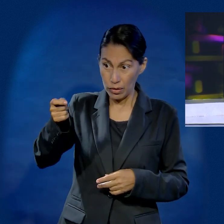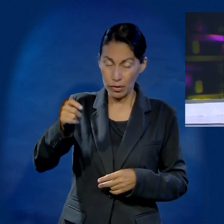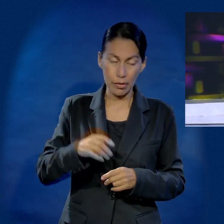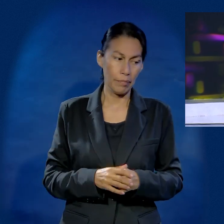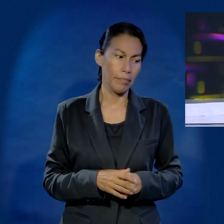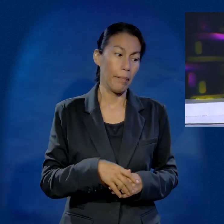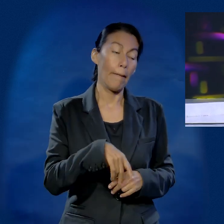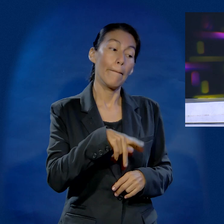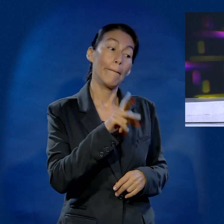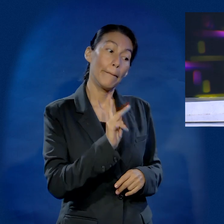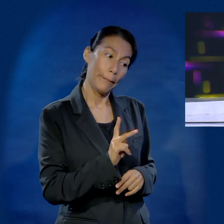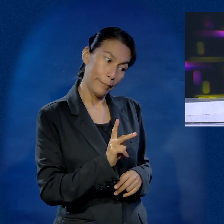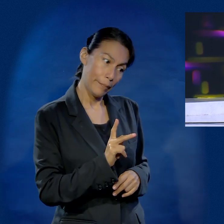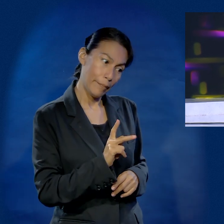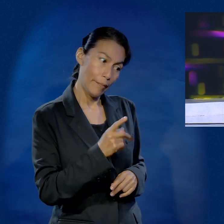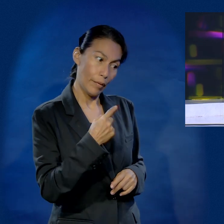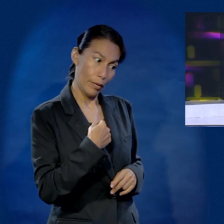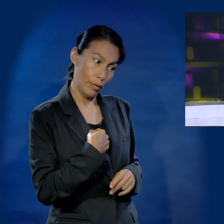Pero yo te puedo decir